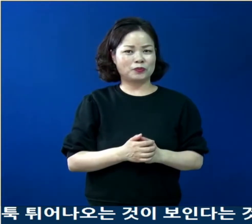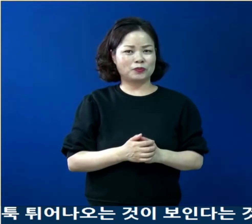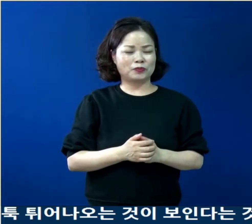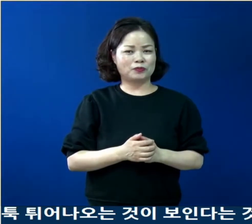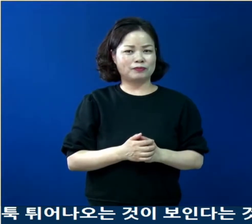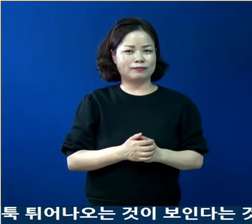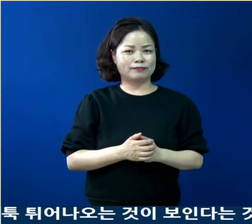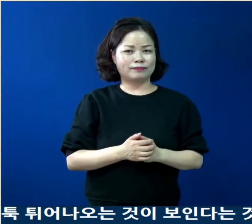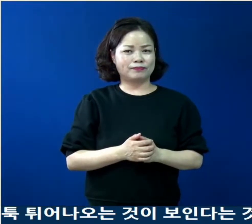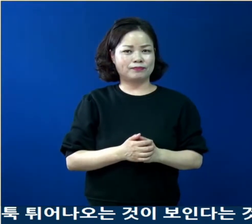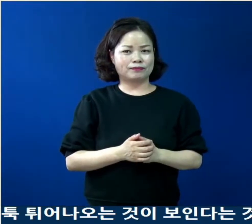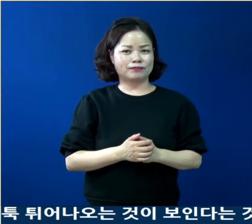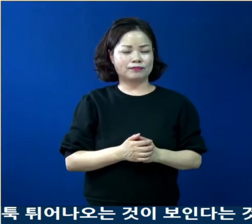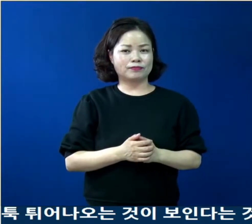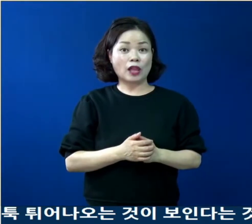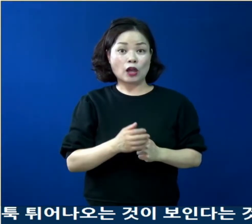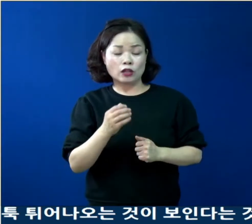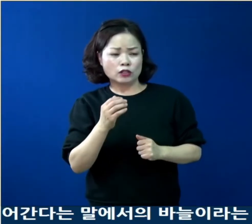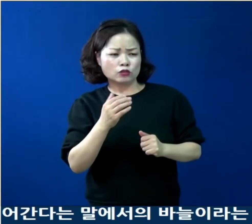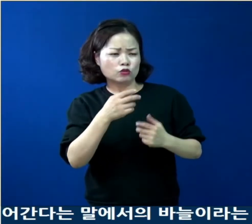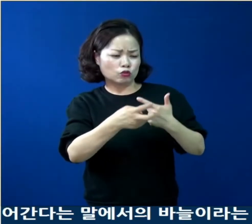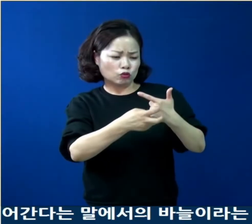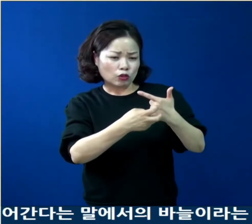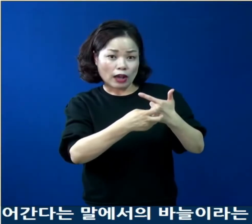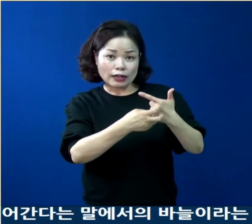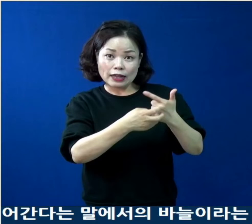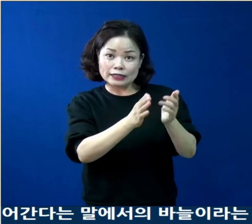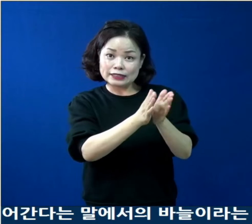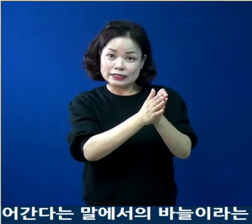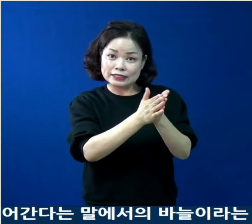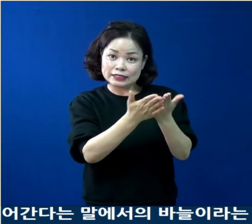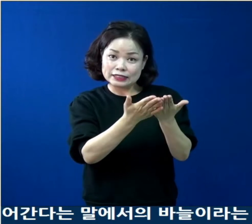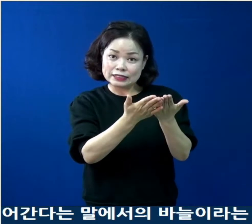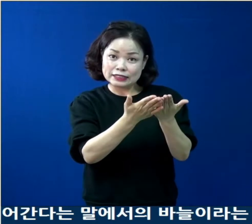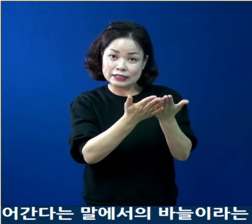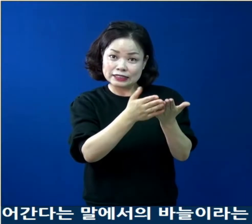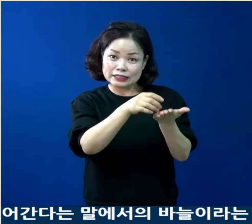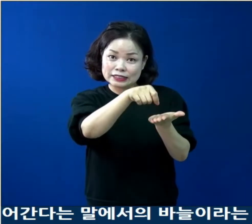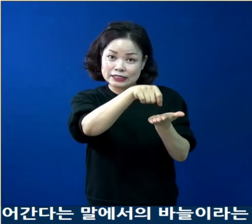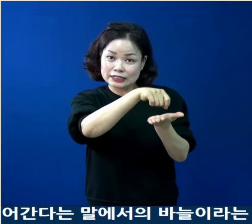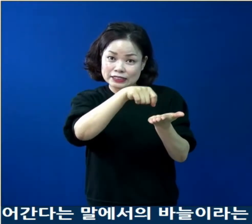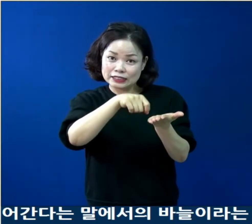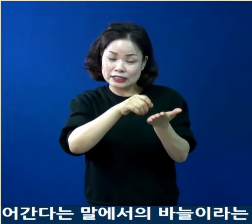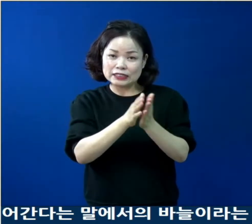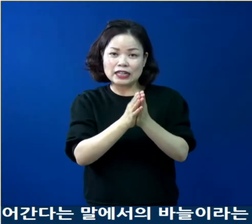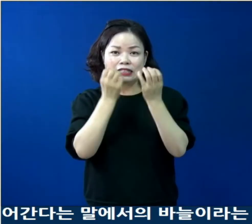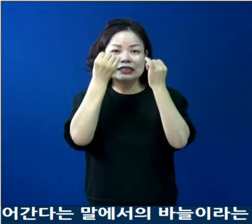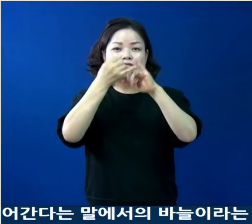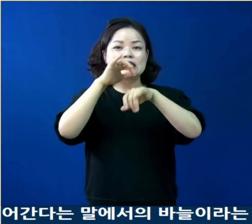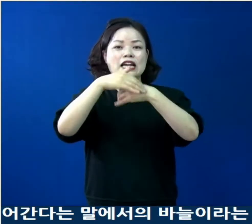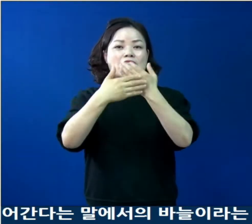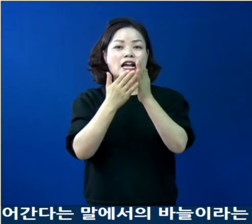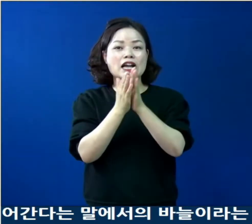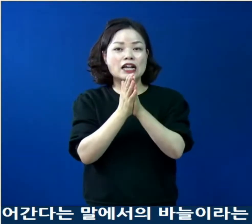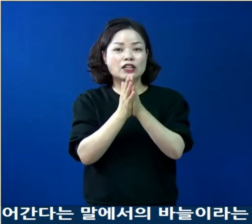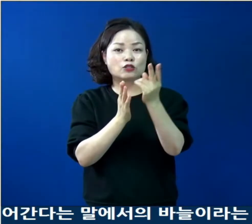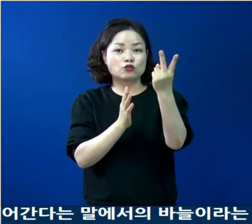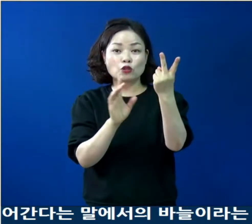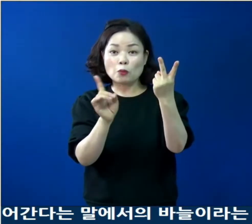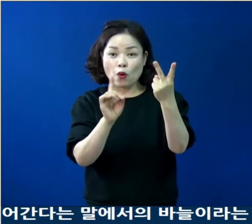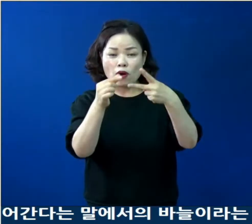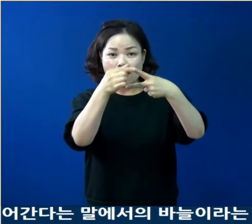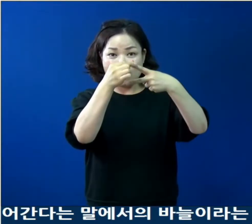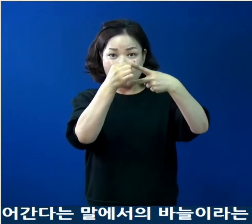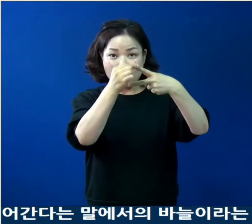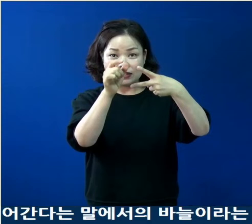사실로 가보면은요, 누가가 쓴 책이 성경의 신약 성경 27권 중에 2권이죠. 뭐와 뭔지 복습하십시다.